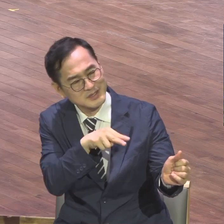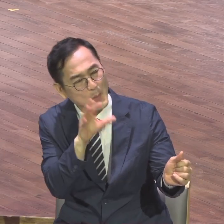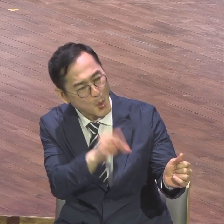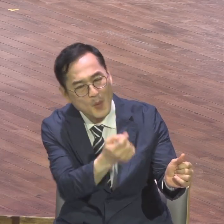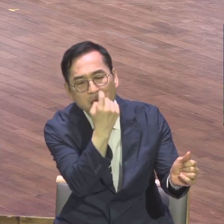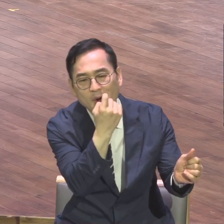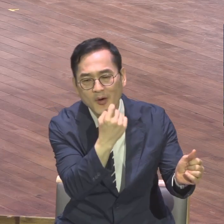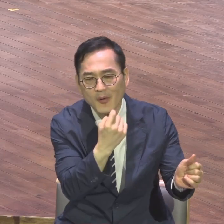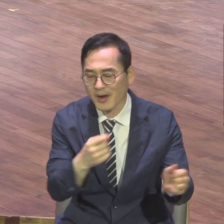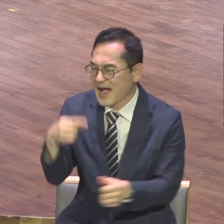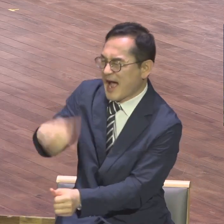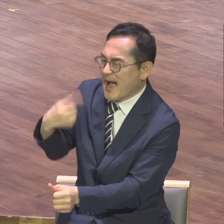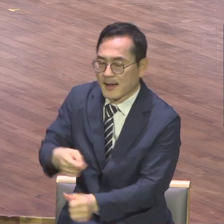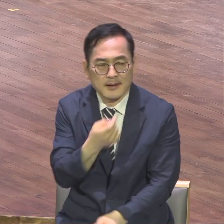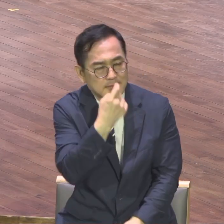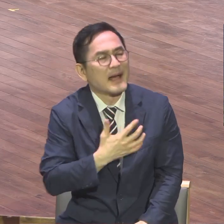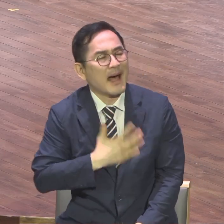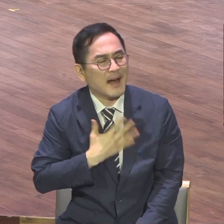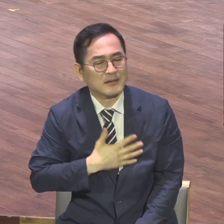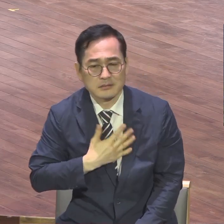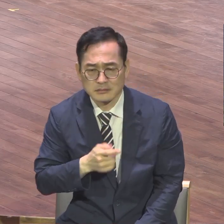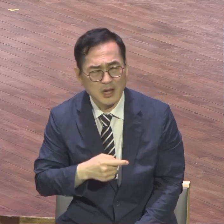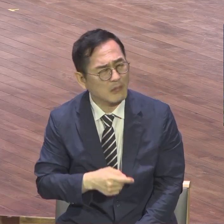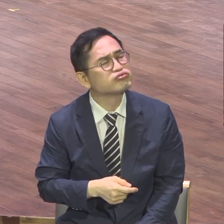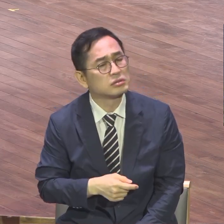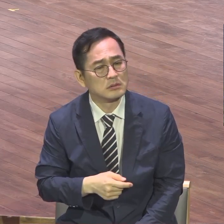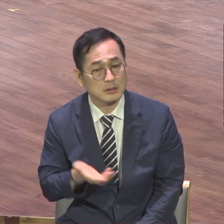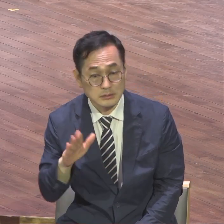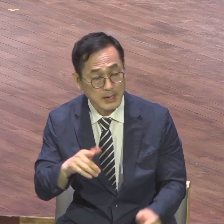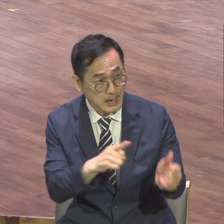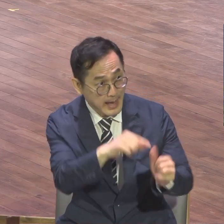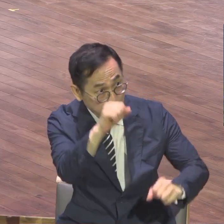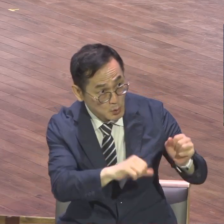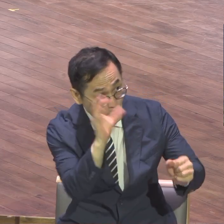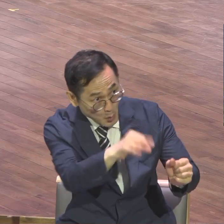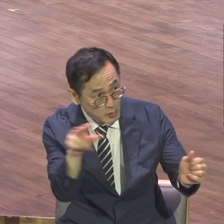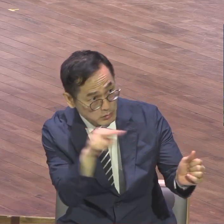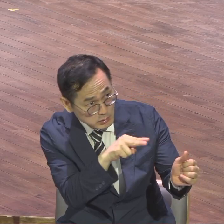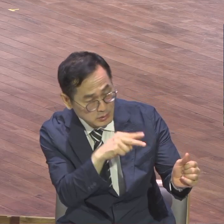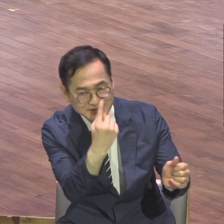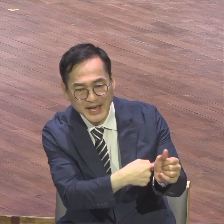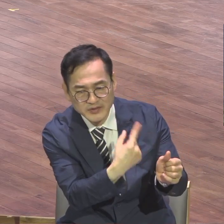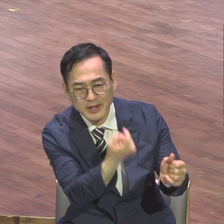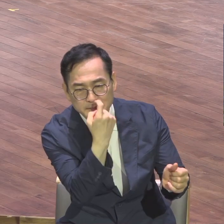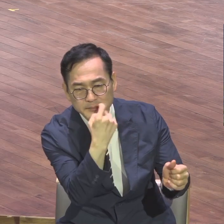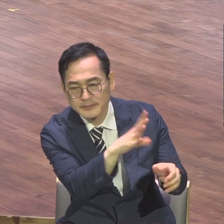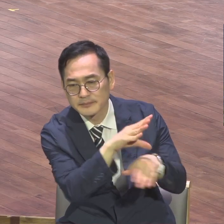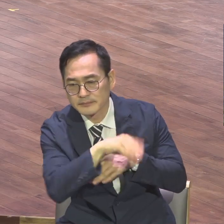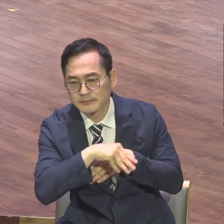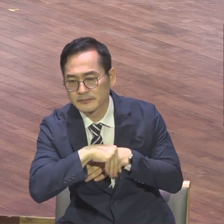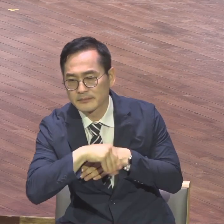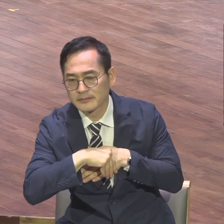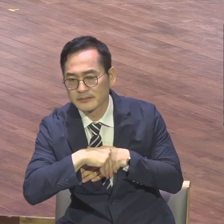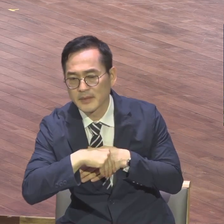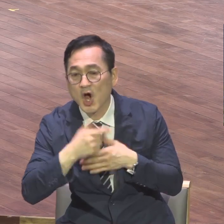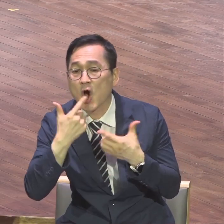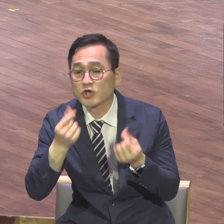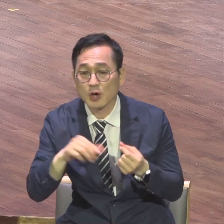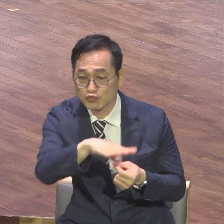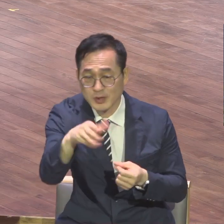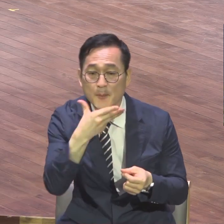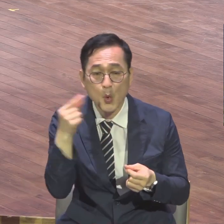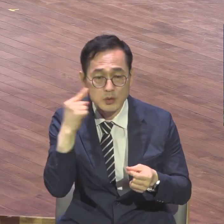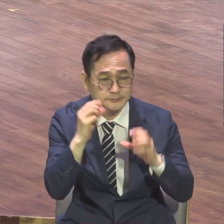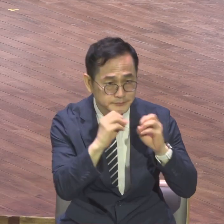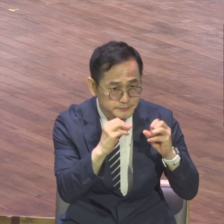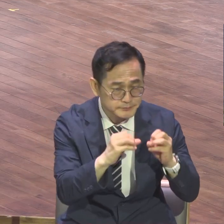항상 복음이 우선되는 그런 삶을 통해서 자녀들을 엘리트, 복음의 엘리트로 이 시대 영적 서밋,